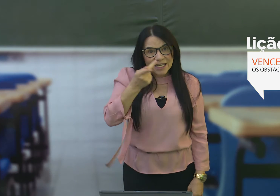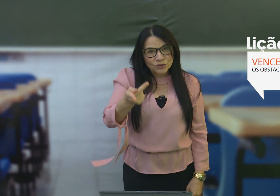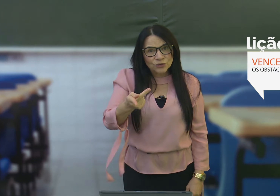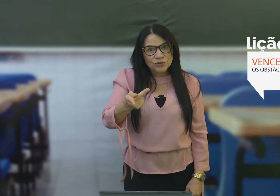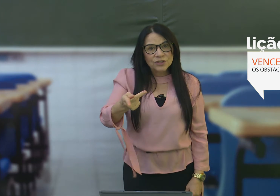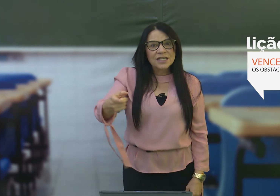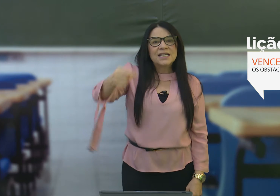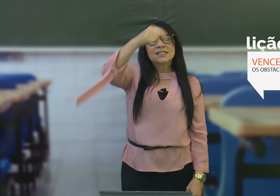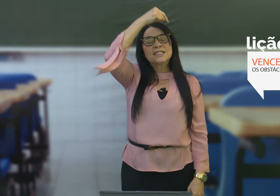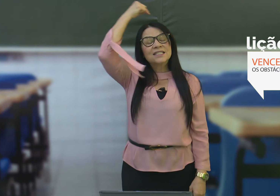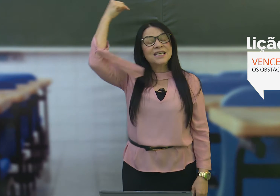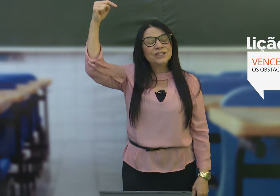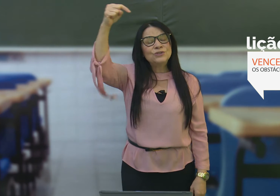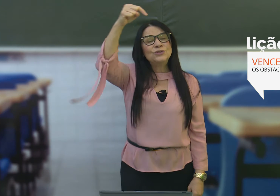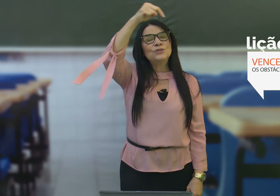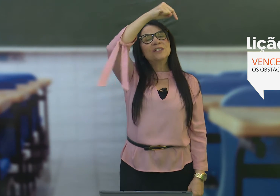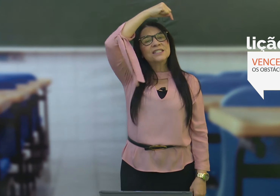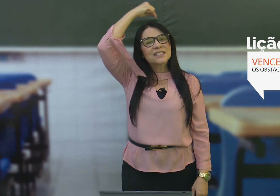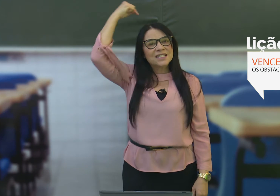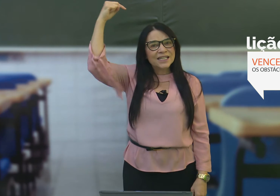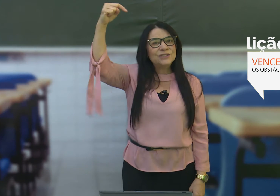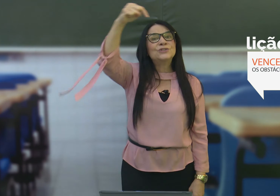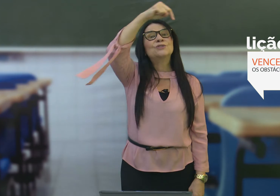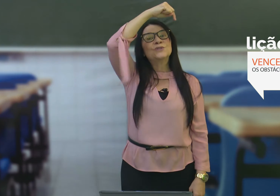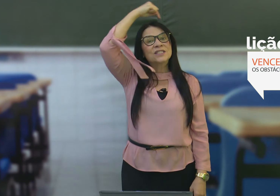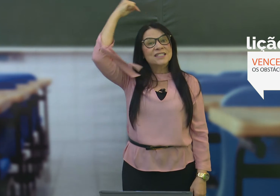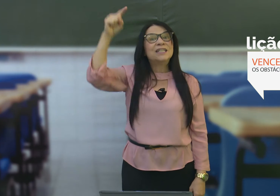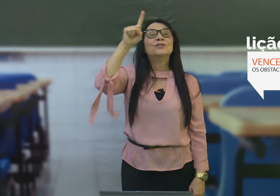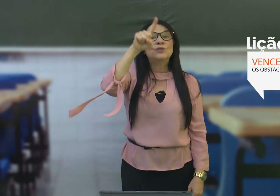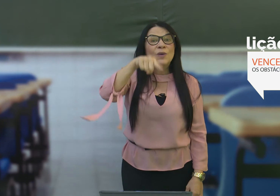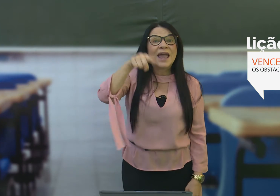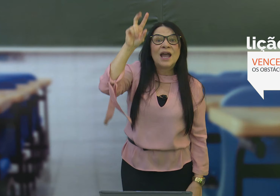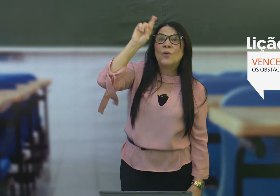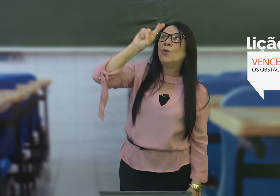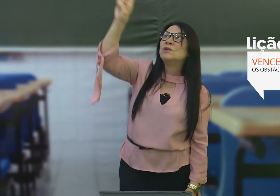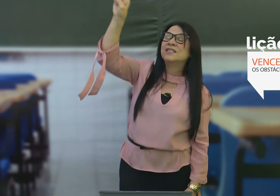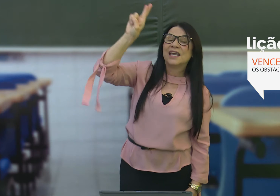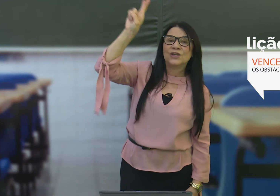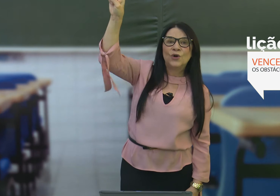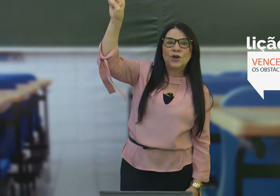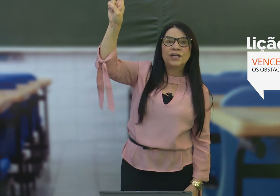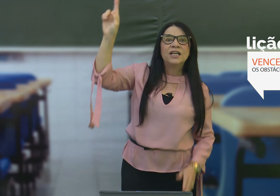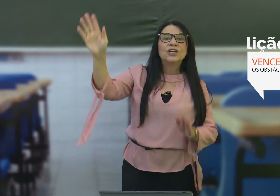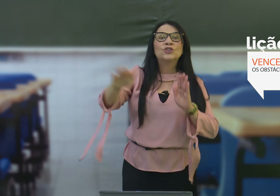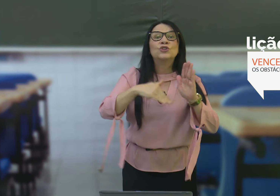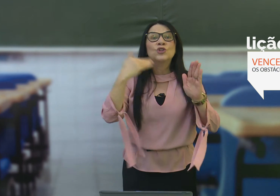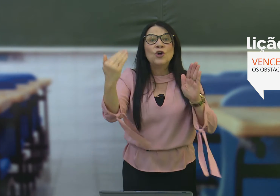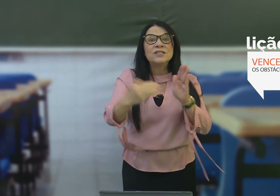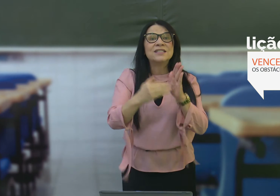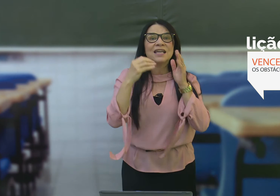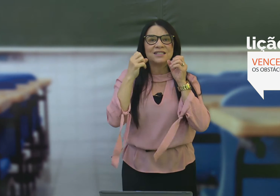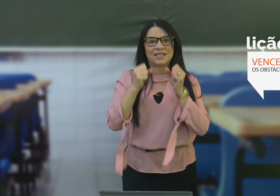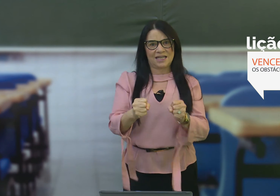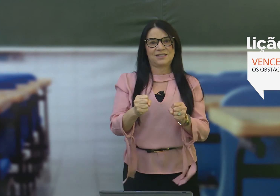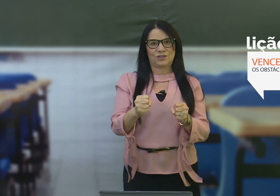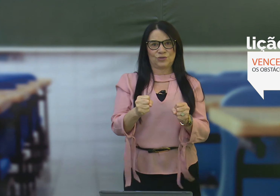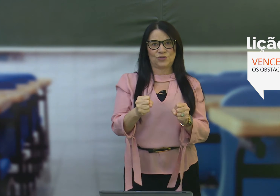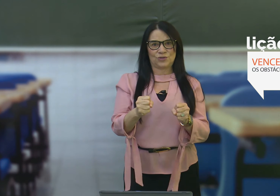dizendo: Santo, Santo, Santo é o Senhor dos exércitos.